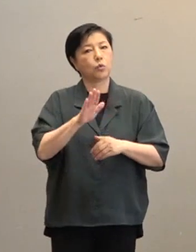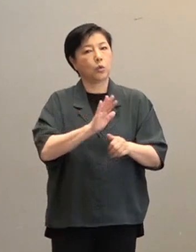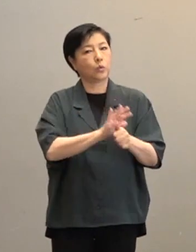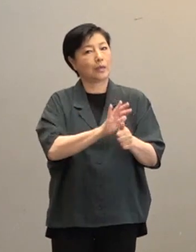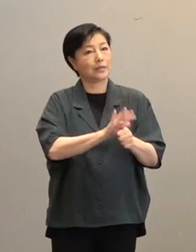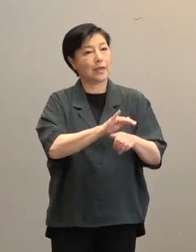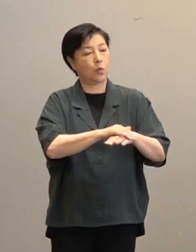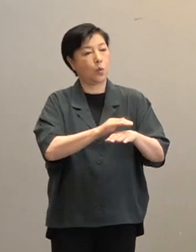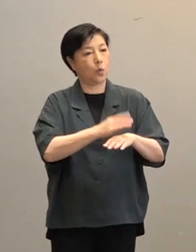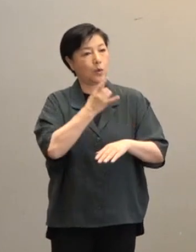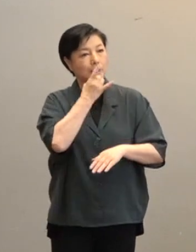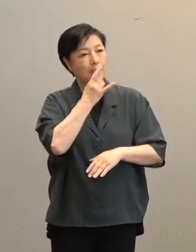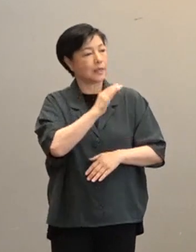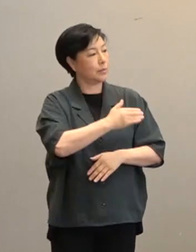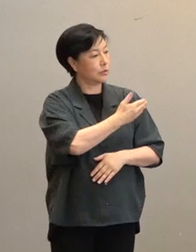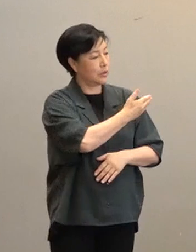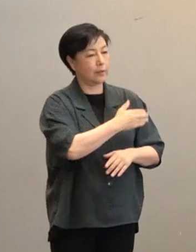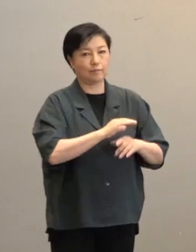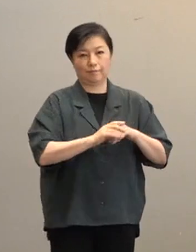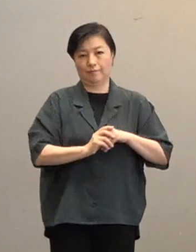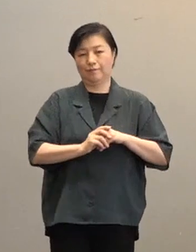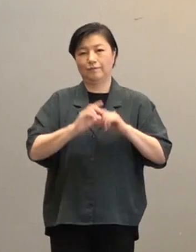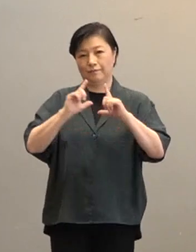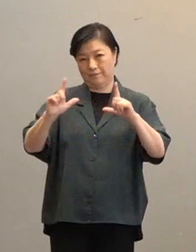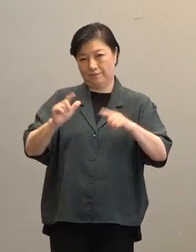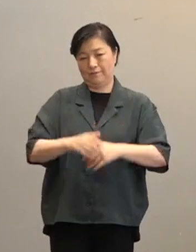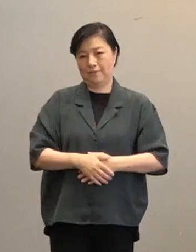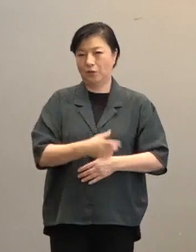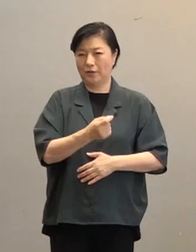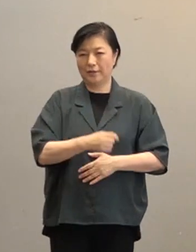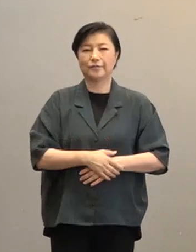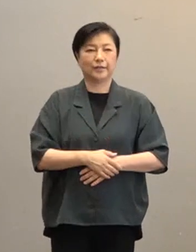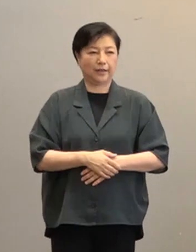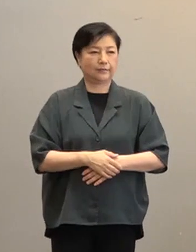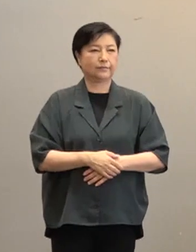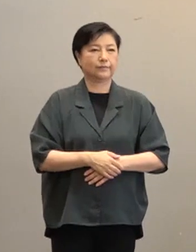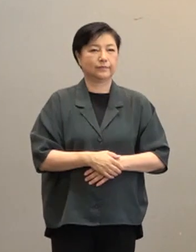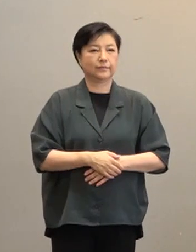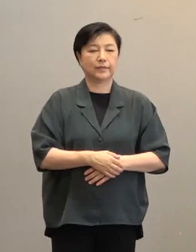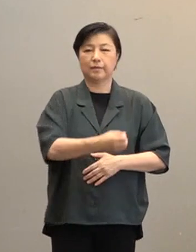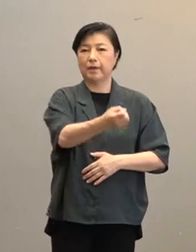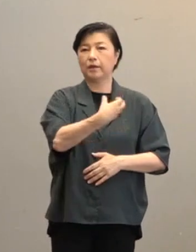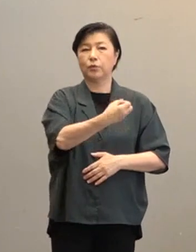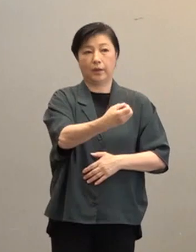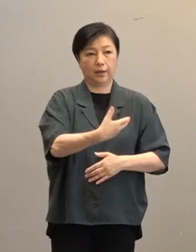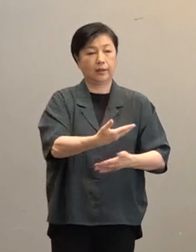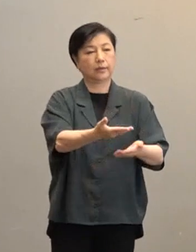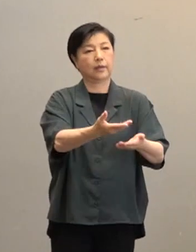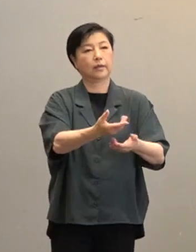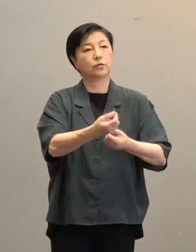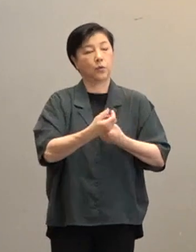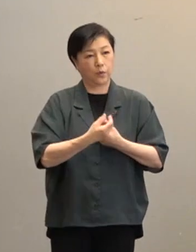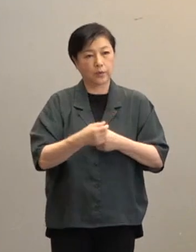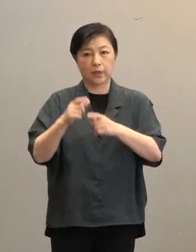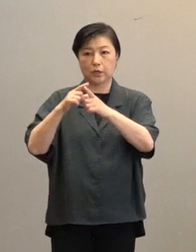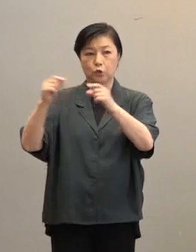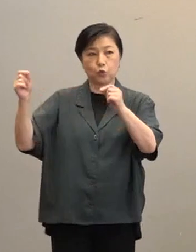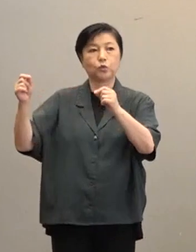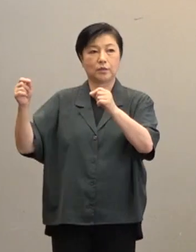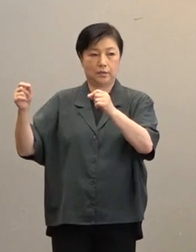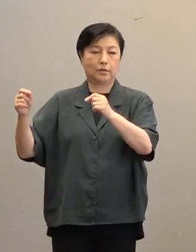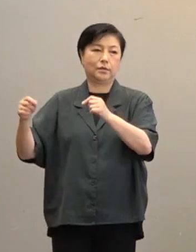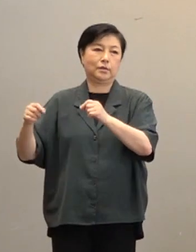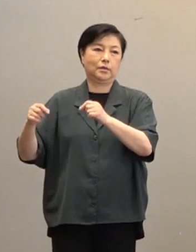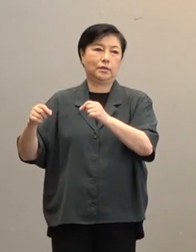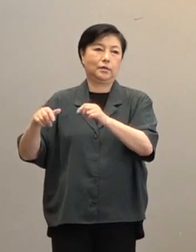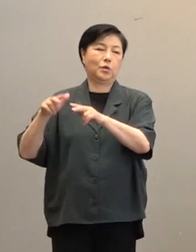を期待していますか。お願いします。 そうですね、おっしゃった通りですね、国の政策の中